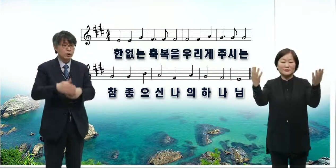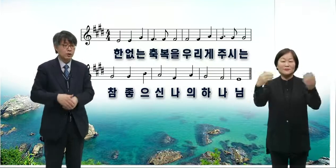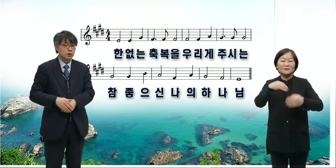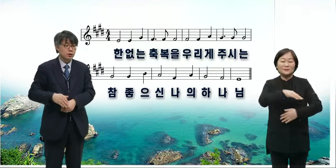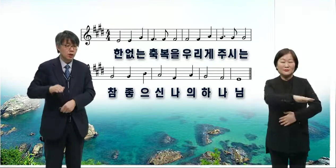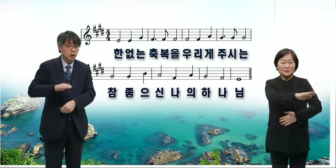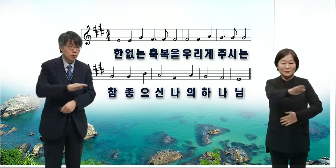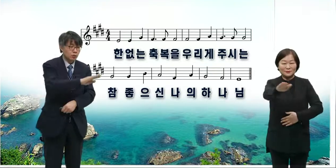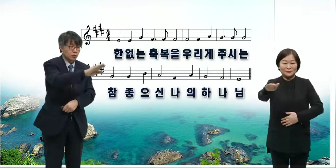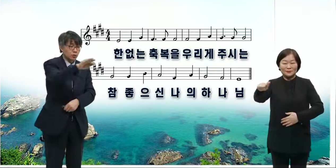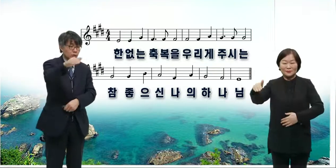축복을